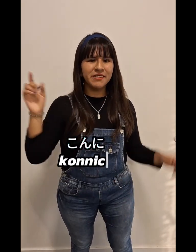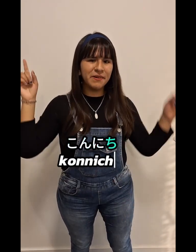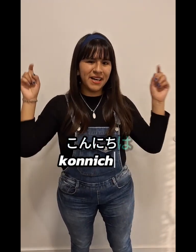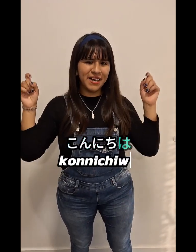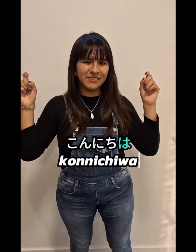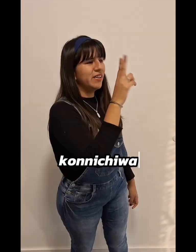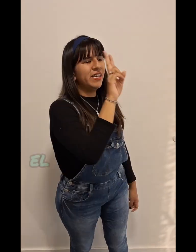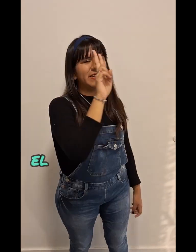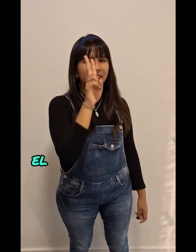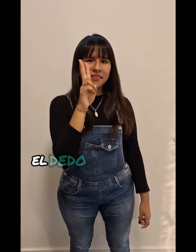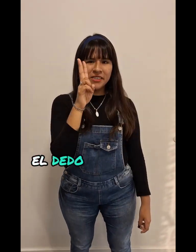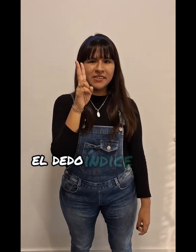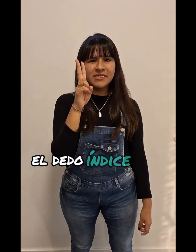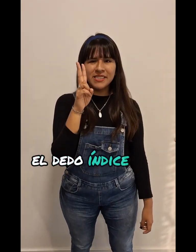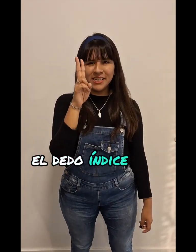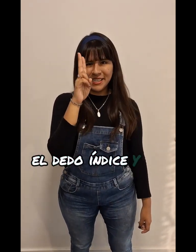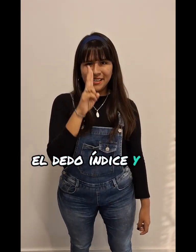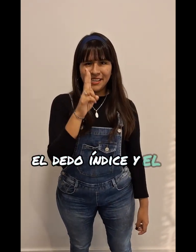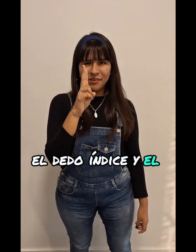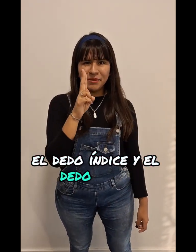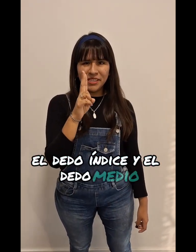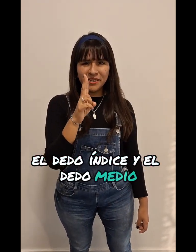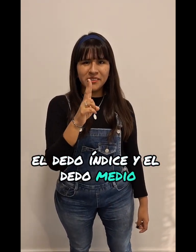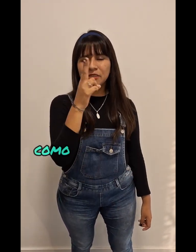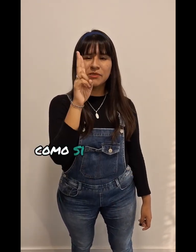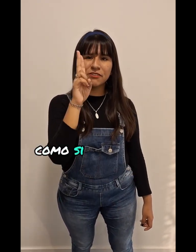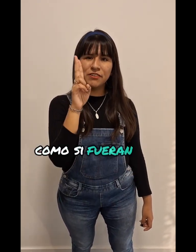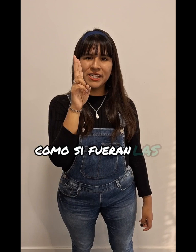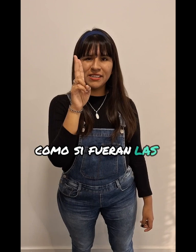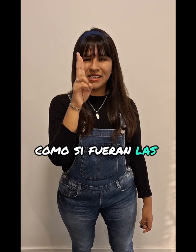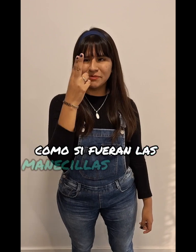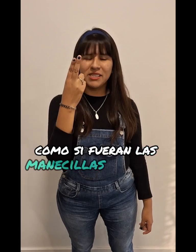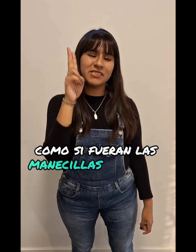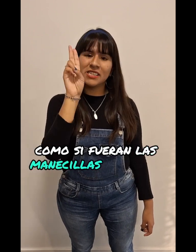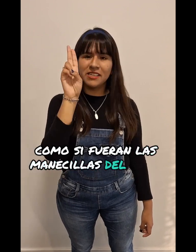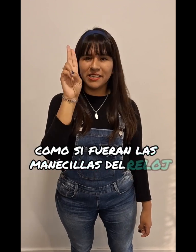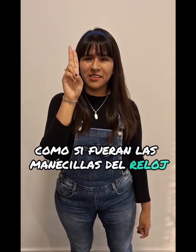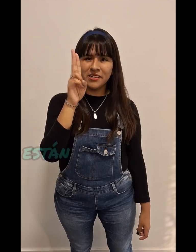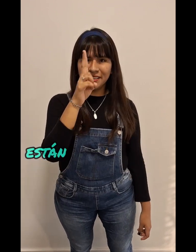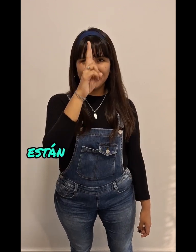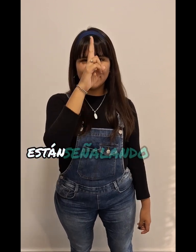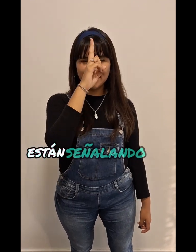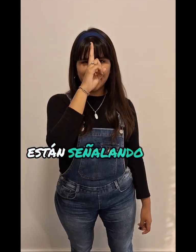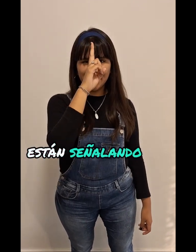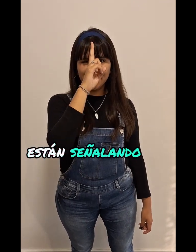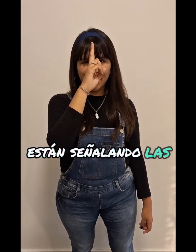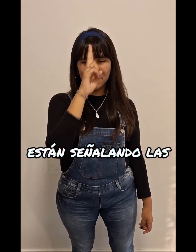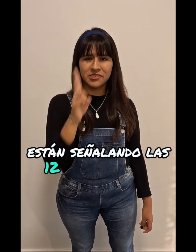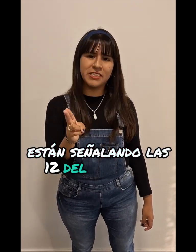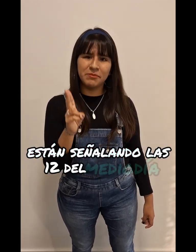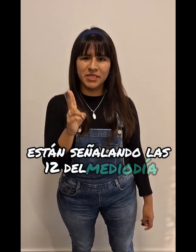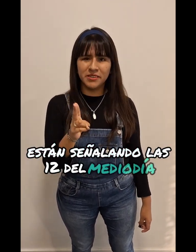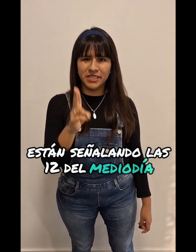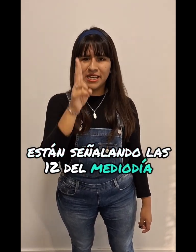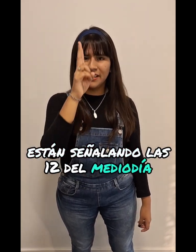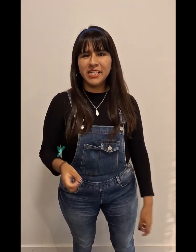Konnichiwa. El dedo índice y el dedo medio, como si fueran las manecillas del reloj, están señalando las 12 del mediodía. Y lo